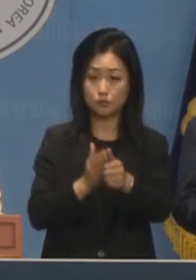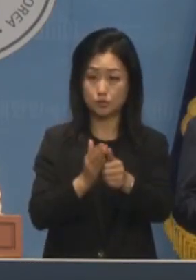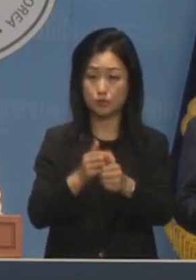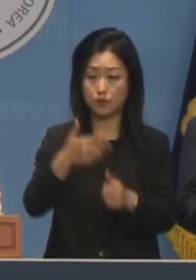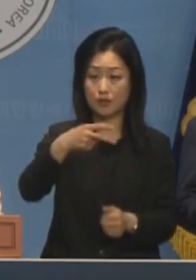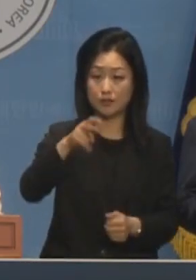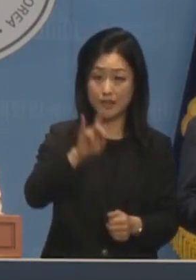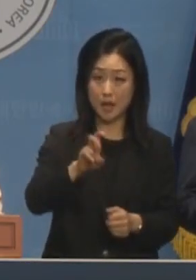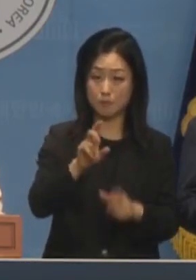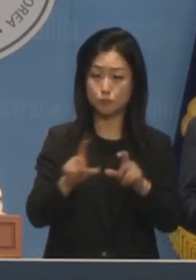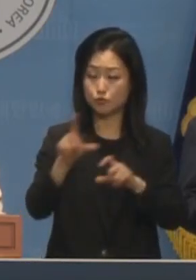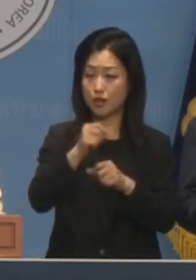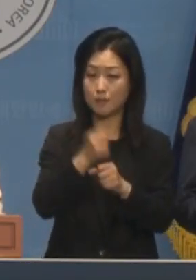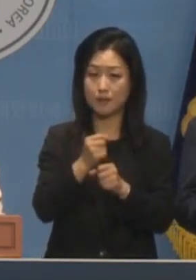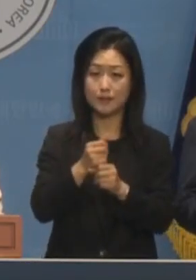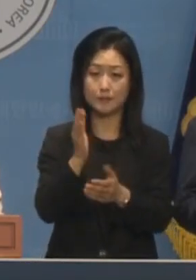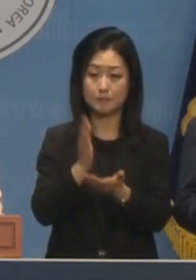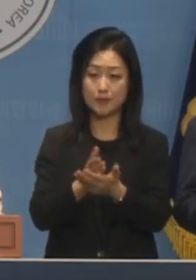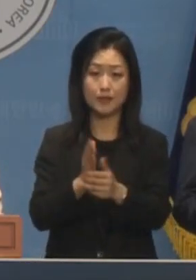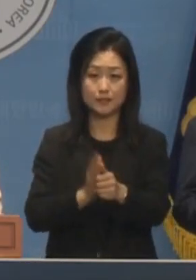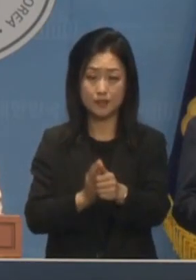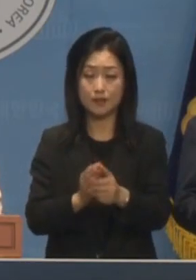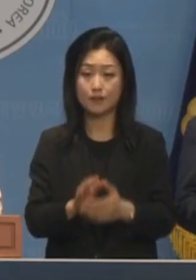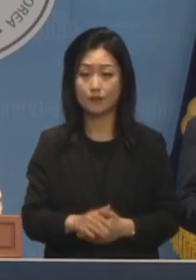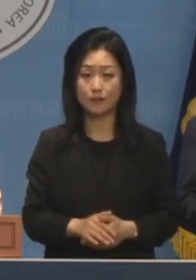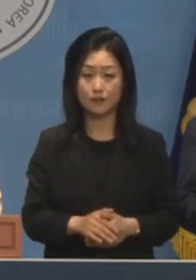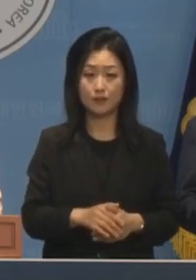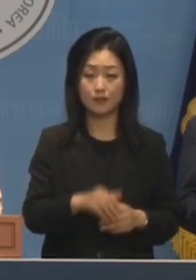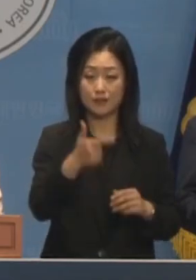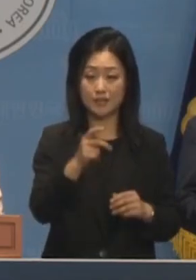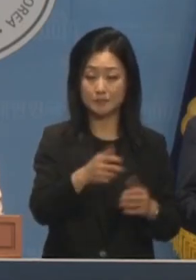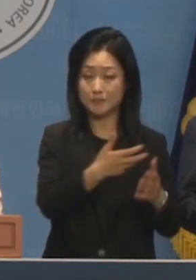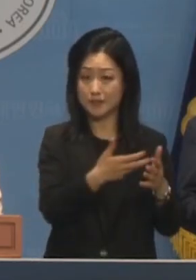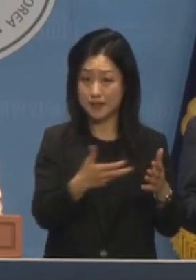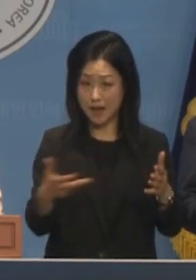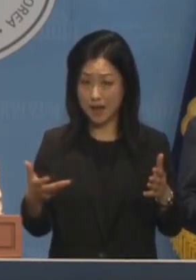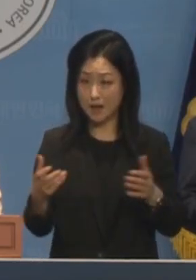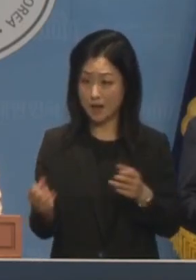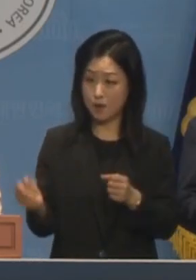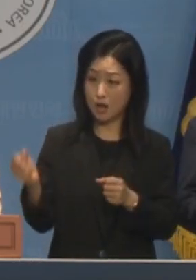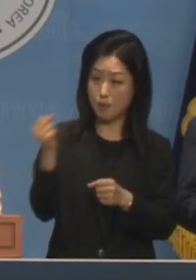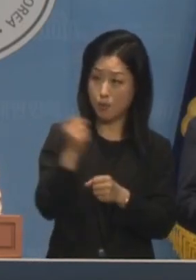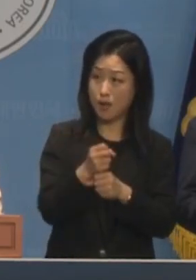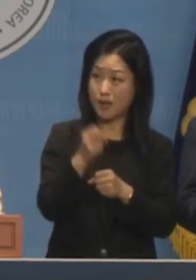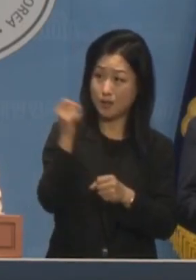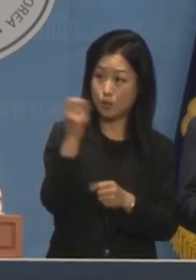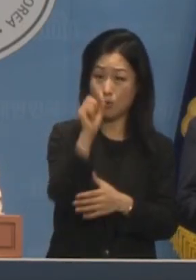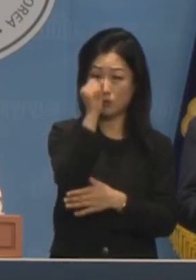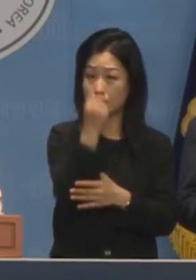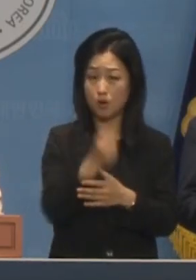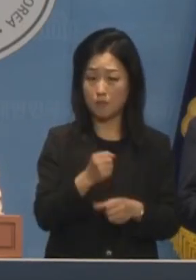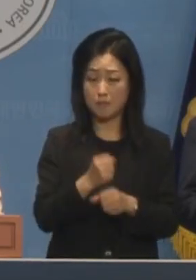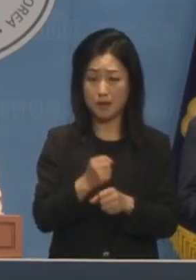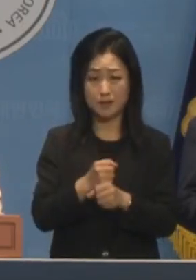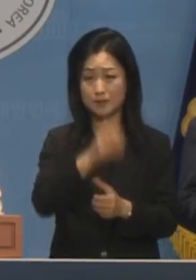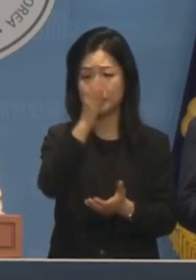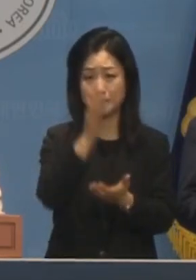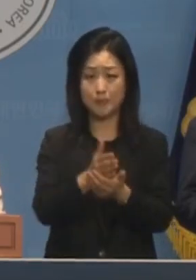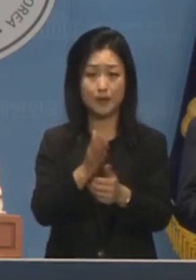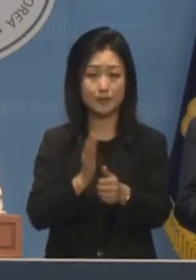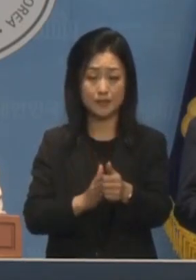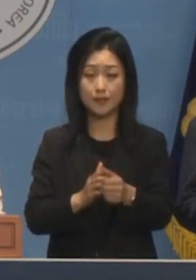건설을 멈추십시오. 어렵게 생명력을 회복한 금강을 다시 죽음의 강으로 만들려는